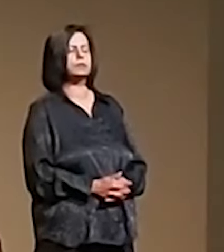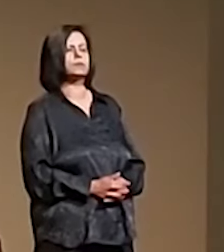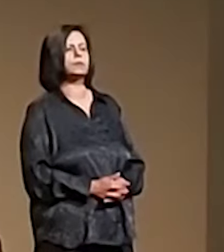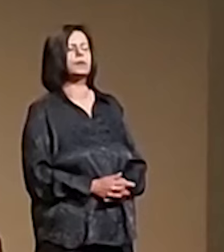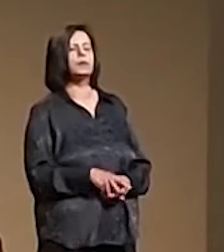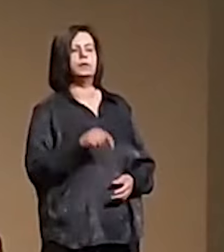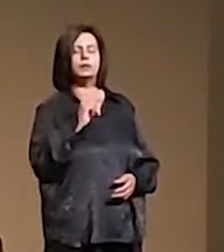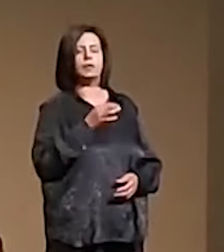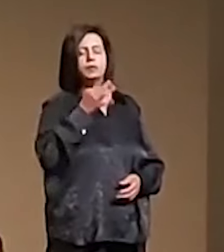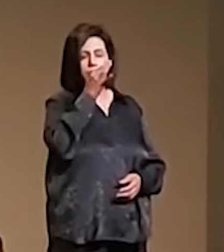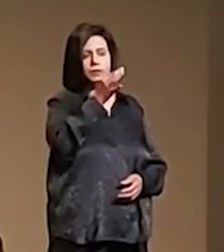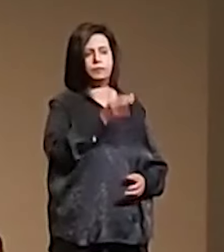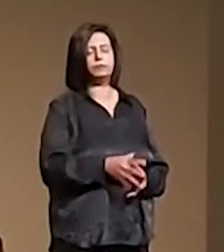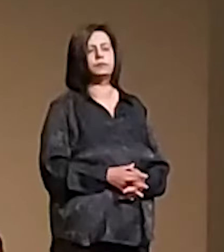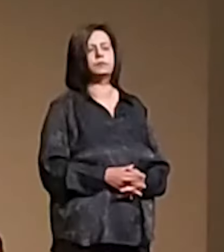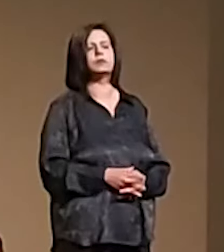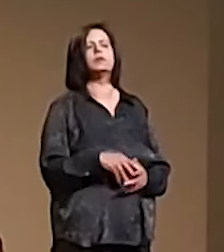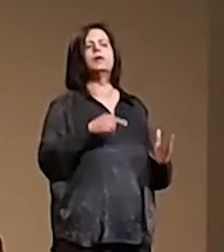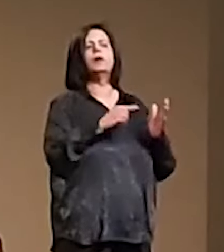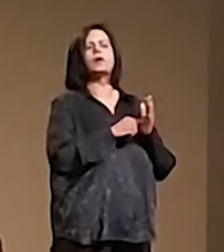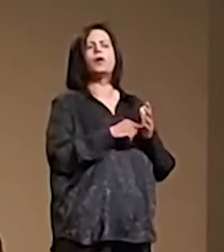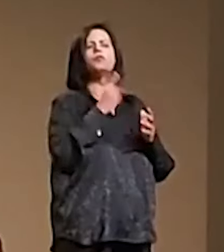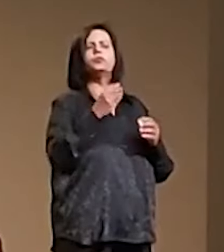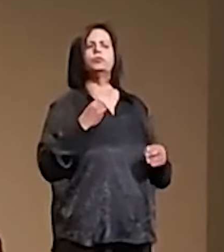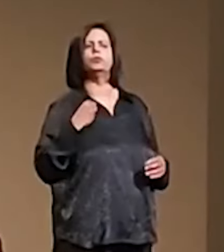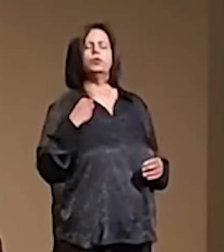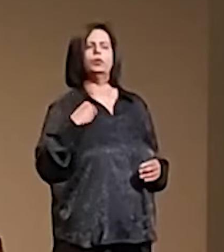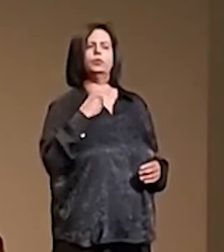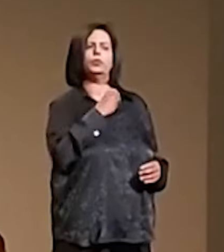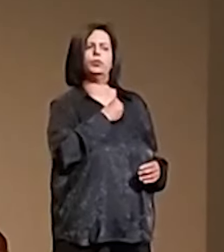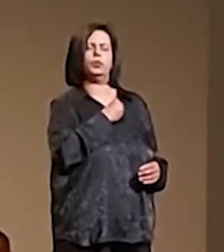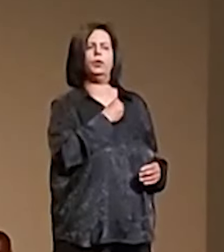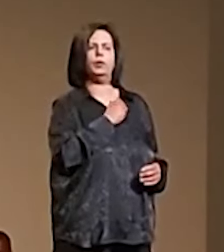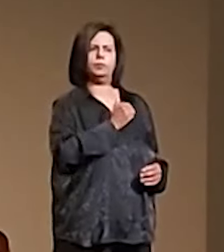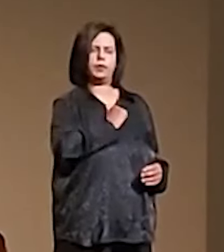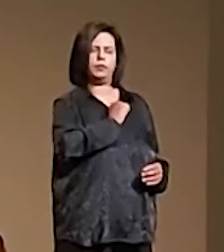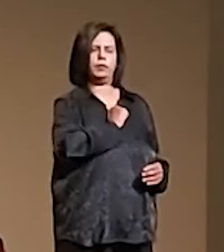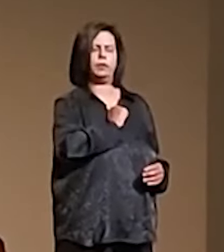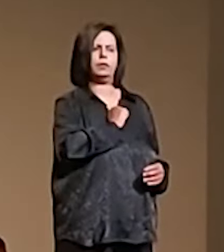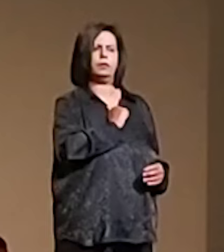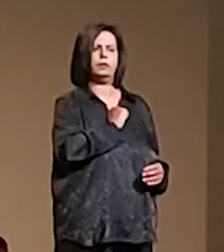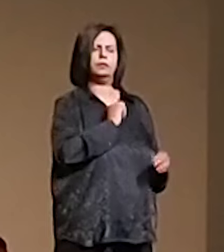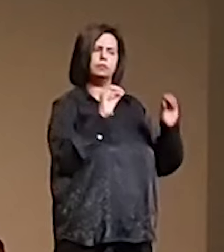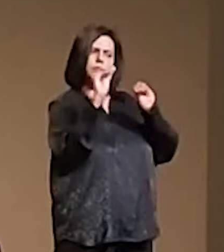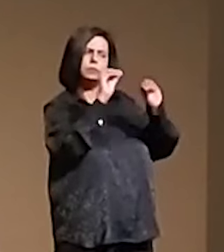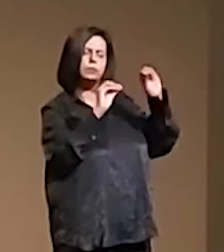Ça veut dire, quand on va consulter un médecin dans le privé, qu'il est